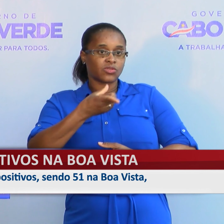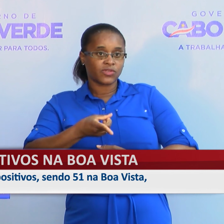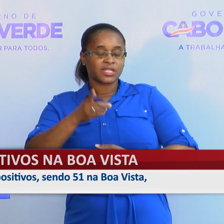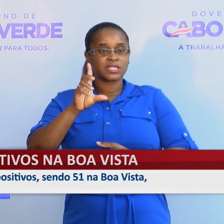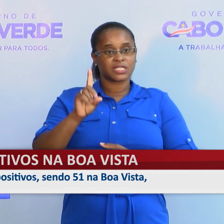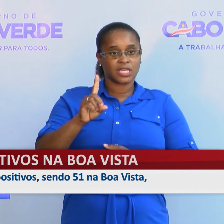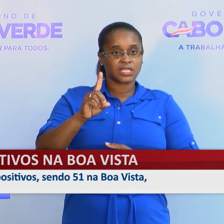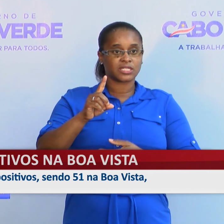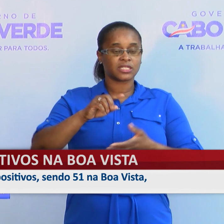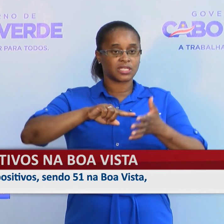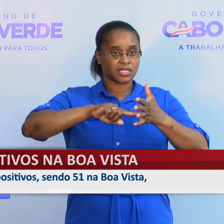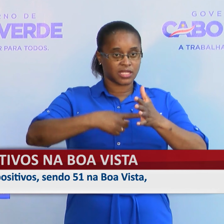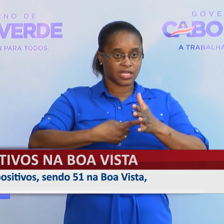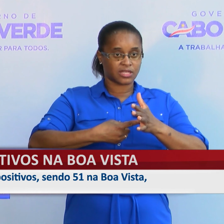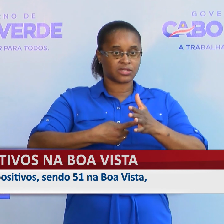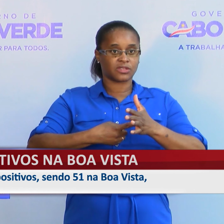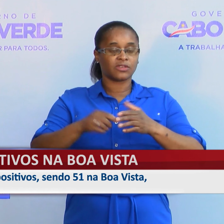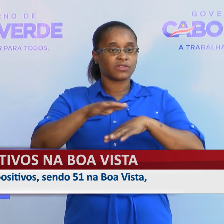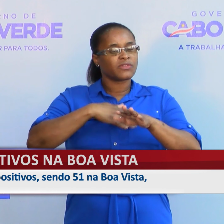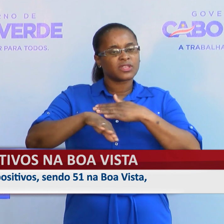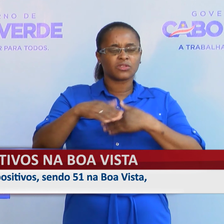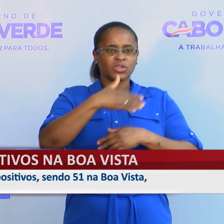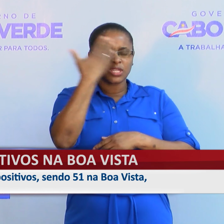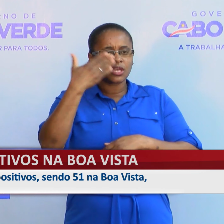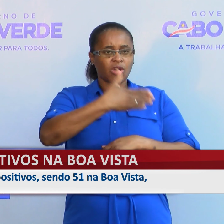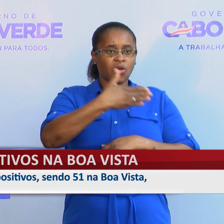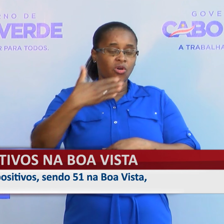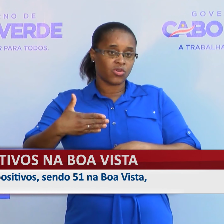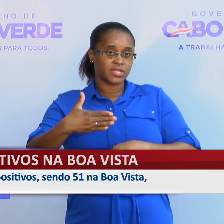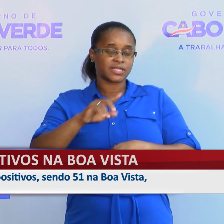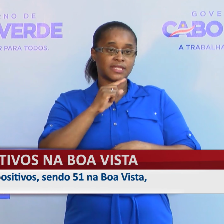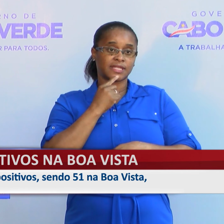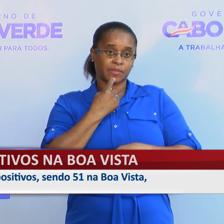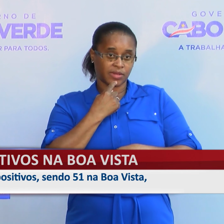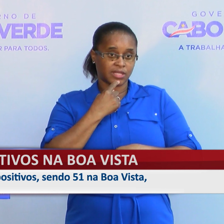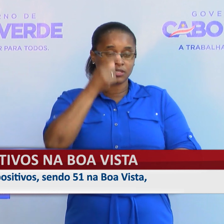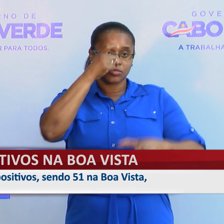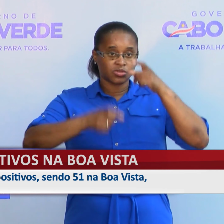que foram colhidas no dia 11 de abril, nos trabalhadores